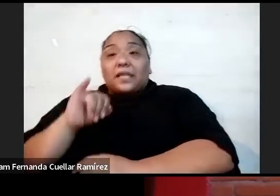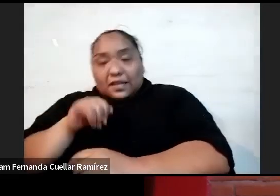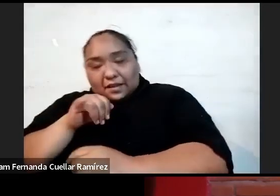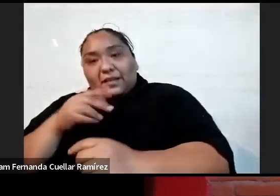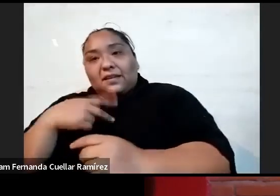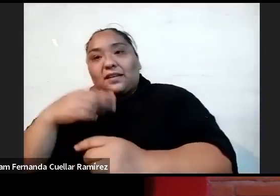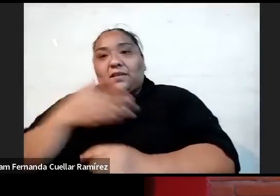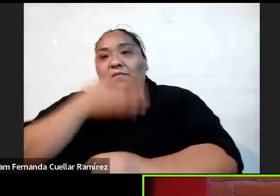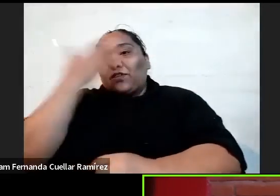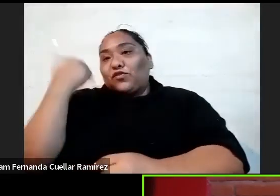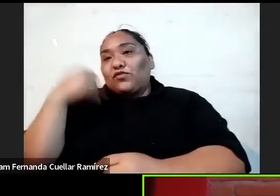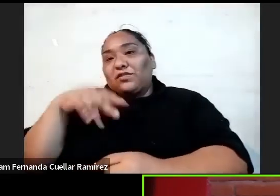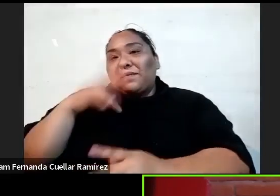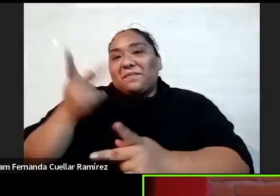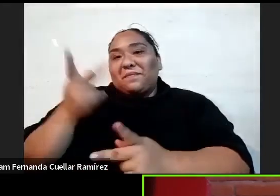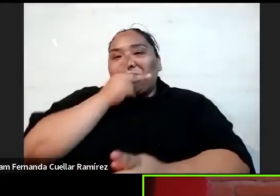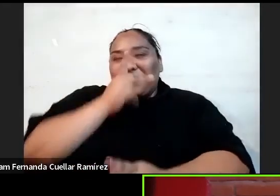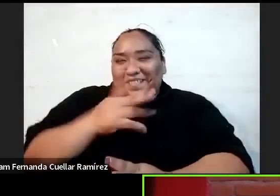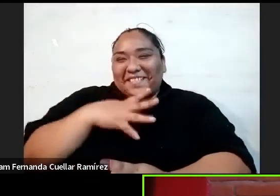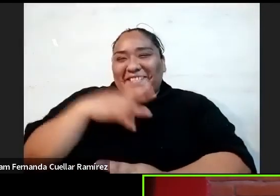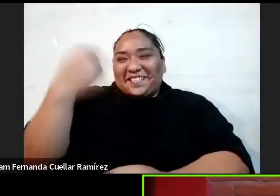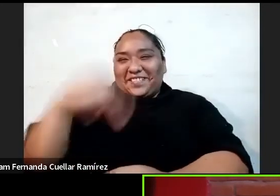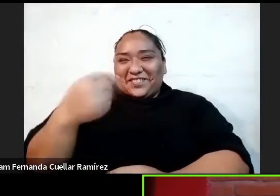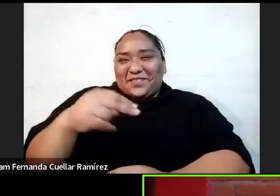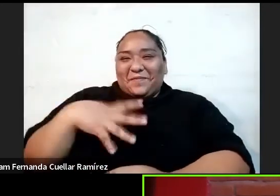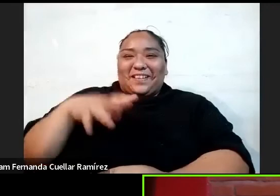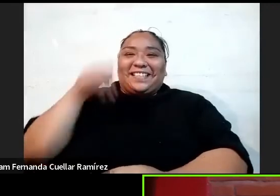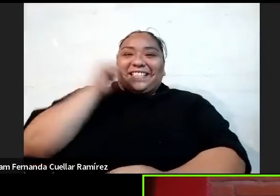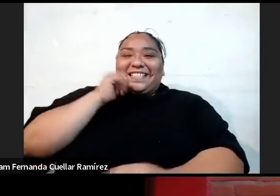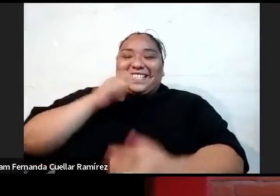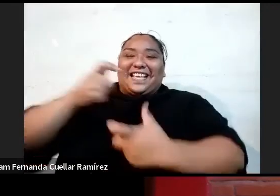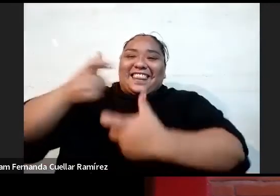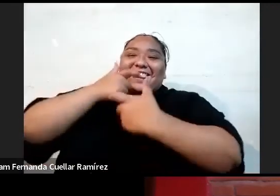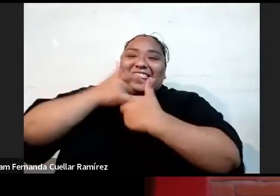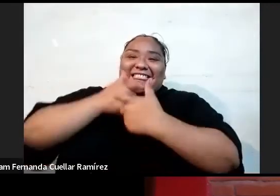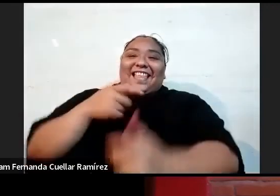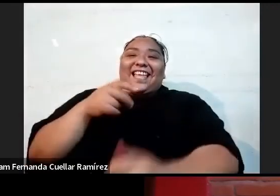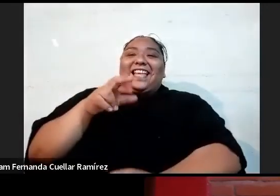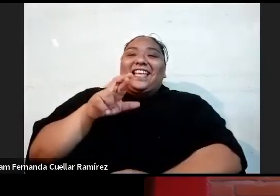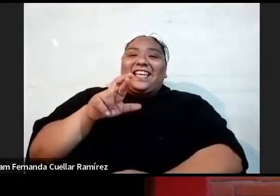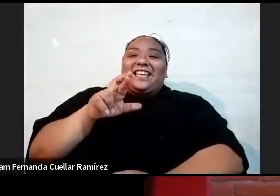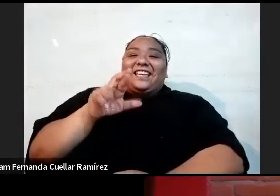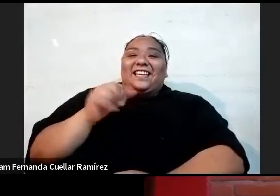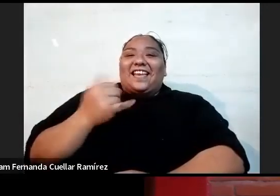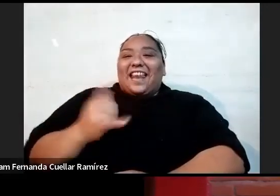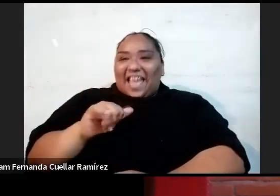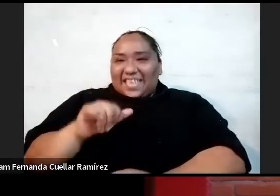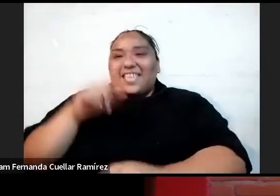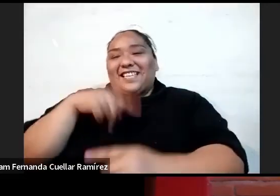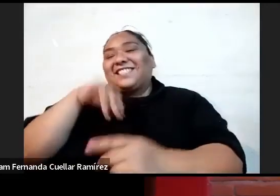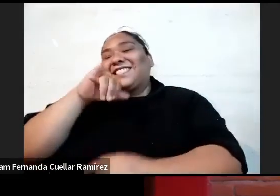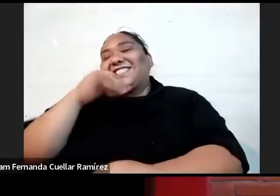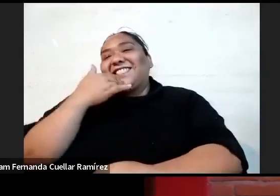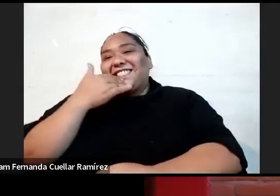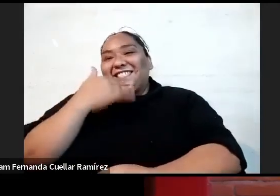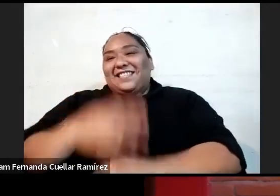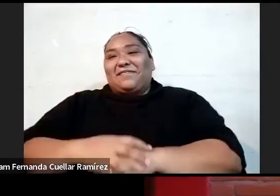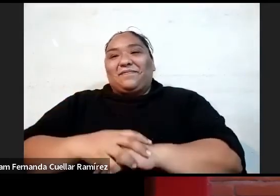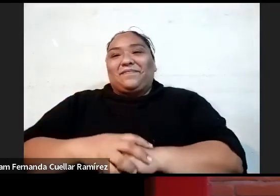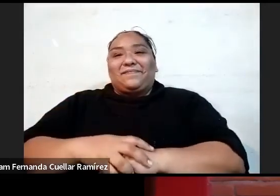tu nombre. Sí, sí, está bien. Ríe, sí. Rai. Ok, Rai. Sí. Sí, perfecto, ya ven, pues qué